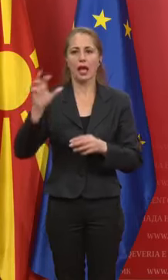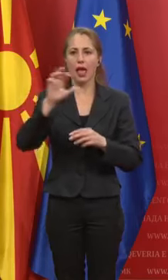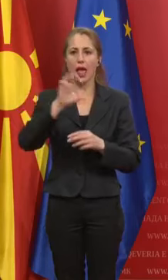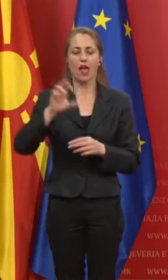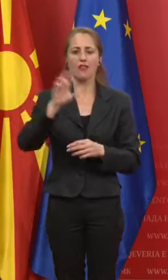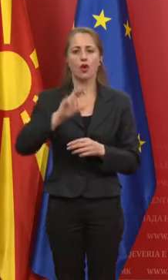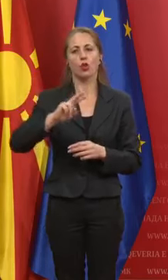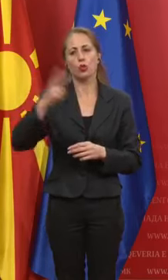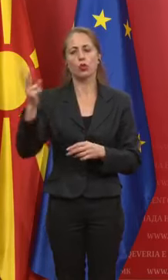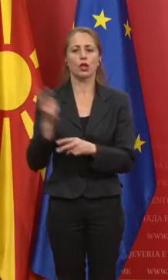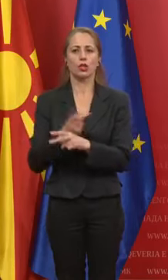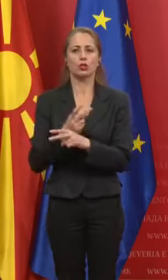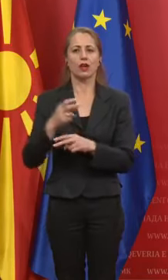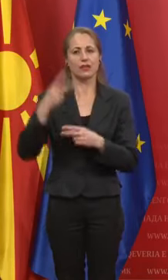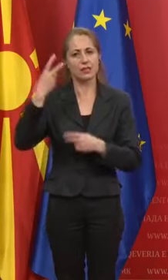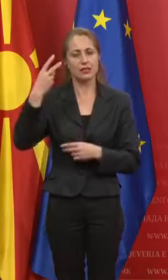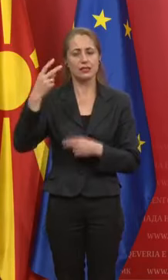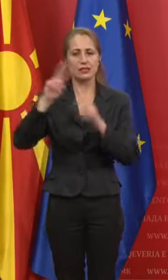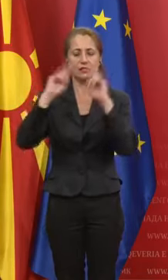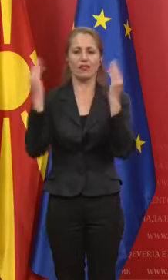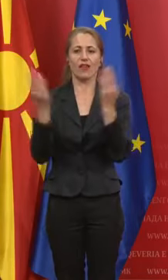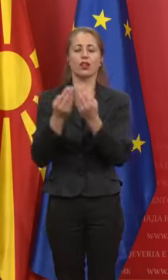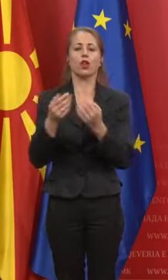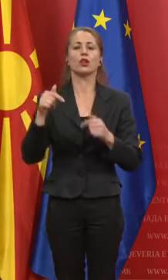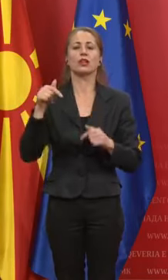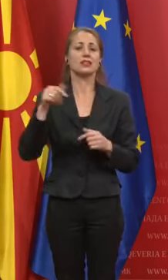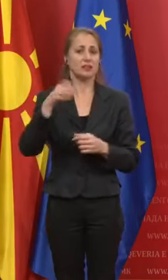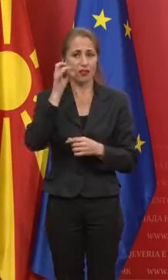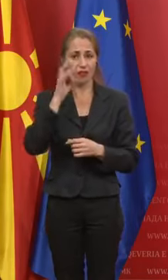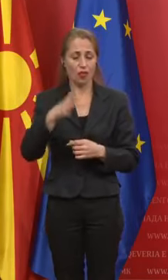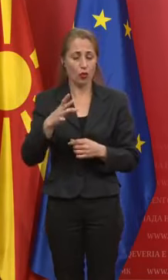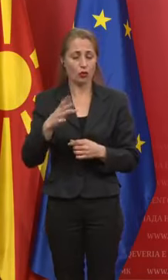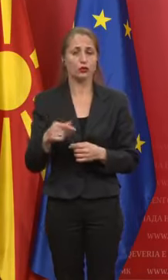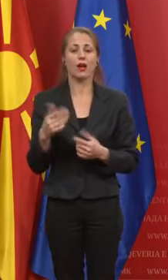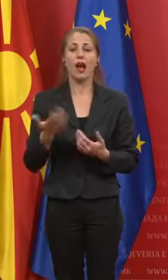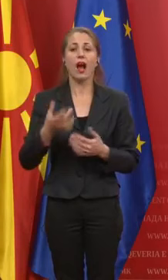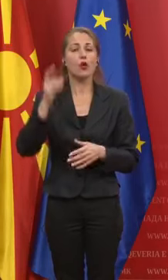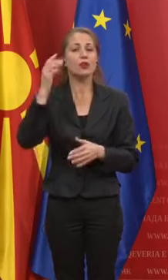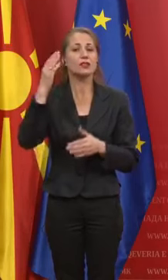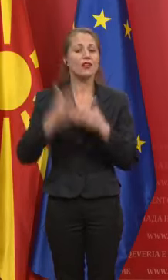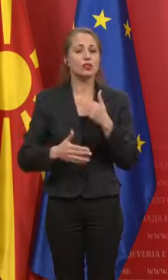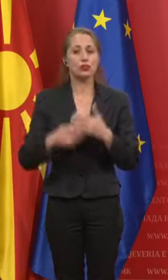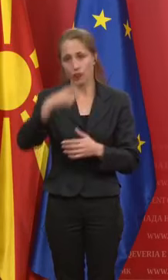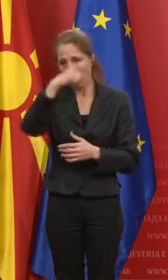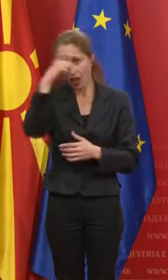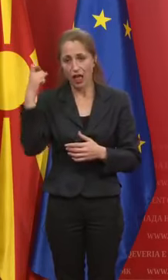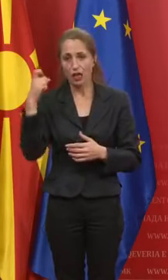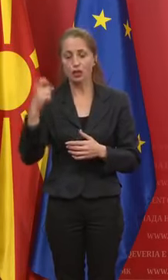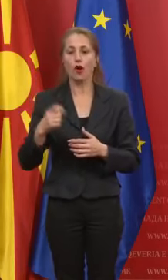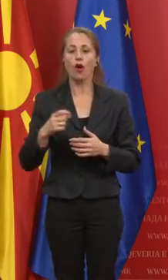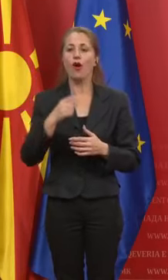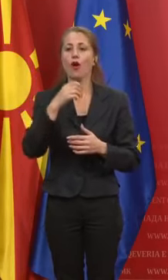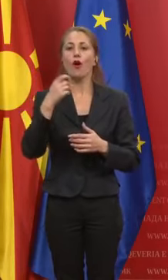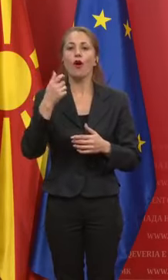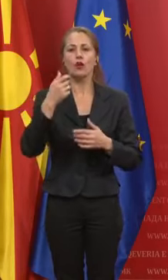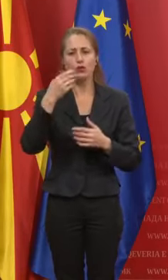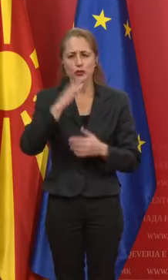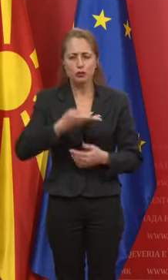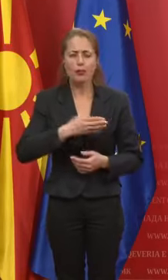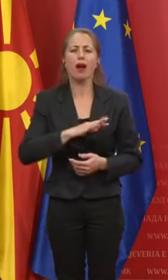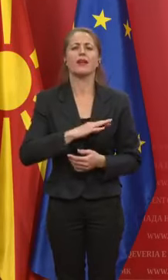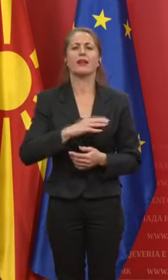во многу земји во светот, се влошува како завршува летото. Велика Британија, Франција,